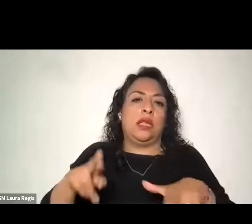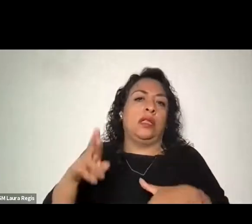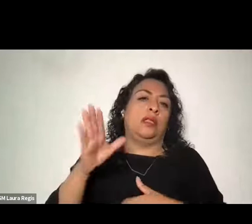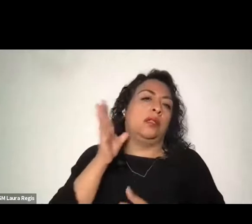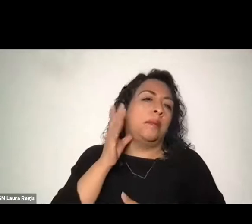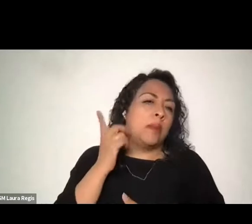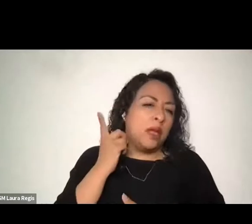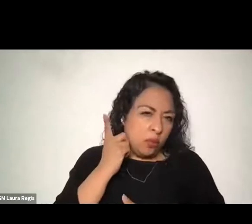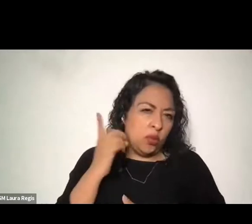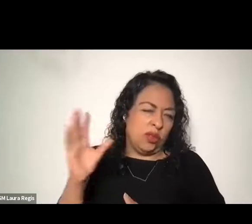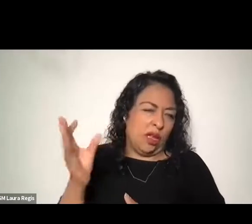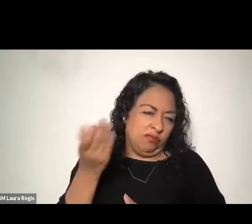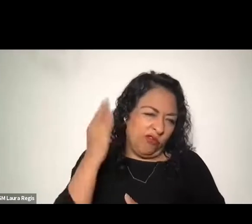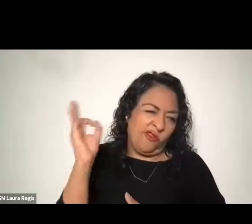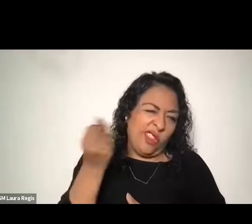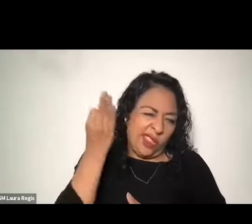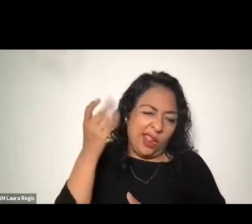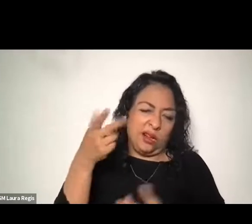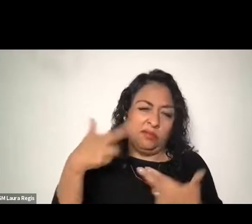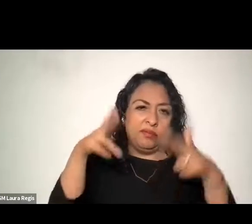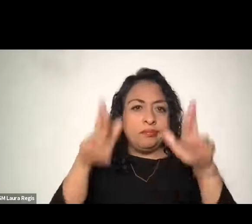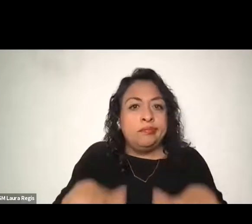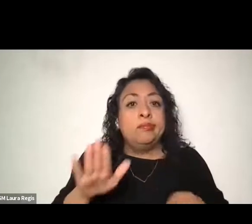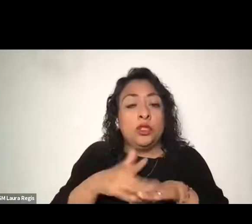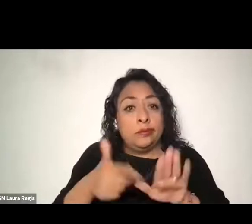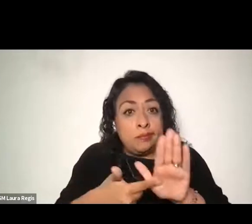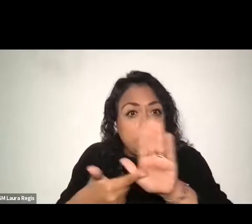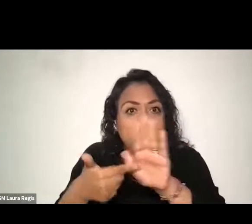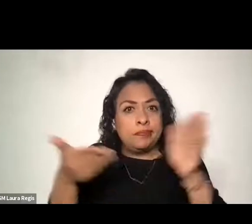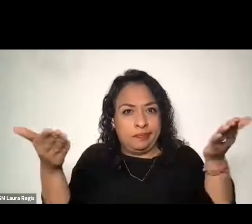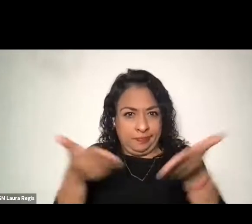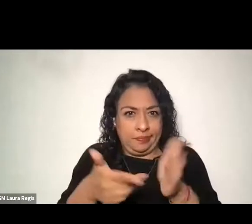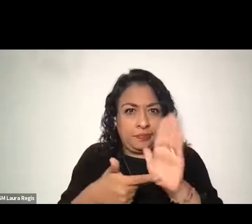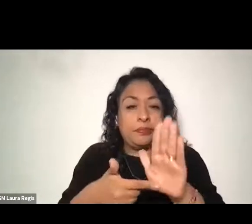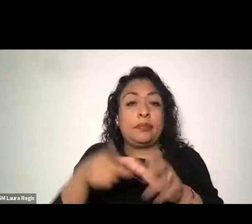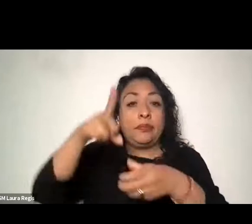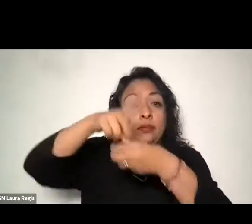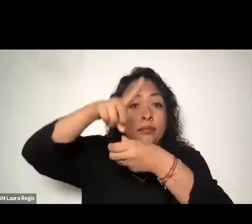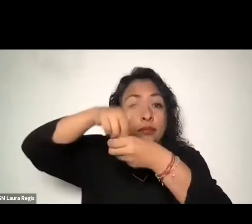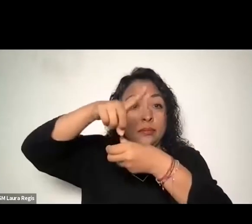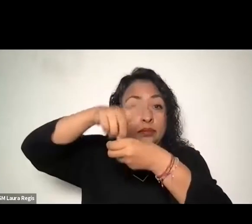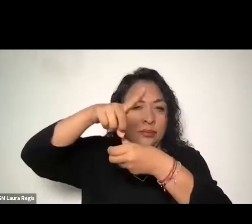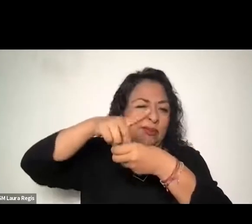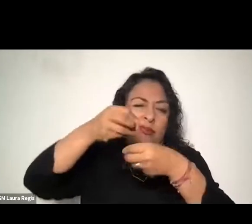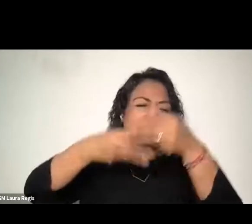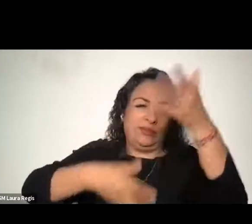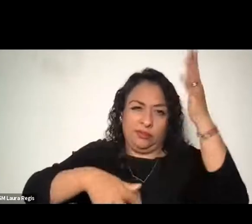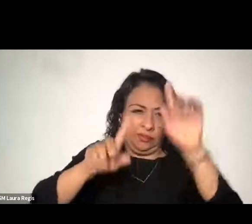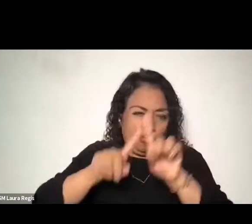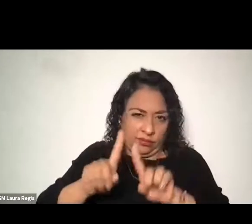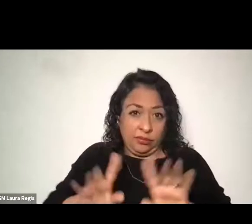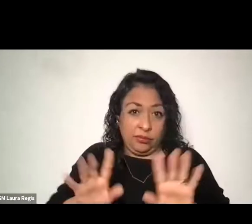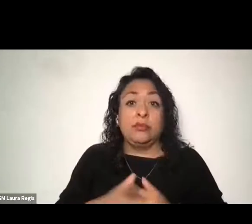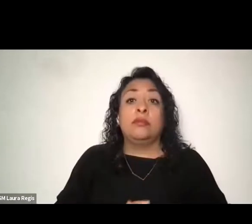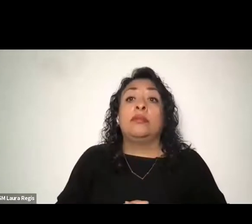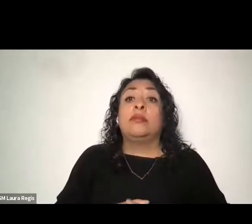eso les compartimos la presentación, el donativo, etcétera, ¿no? Repetir